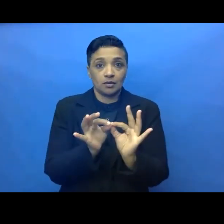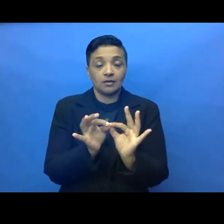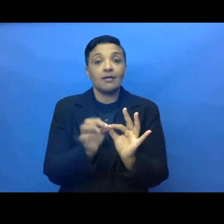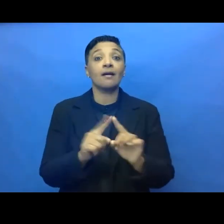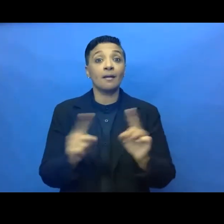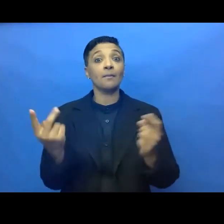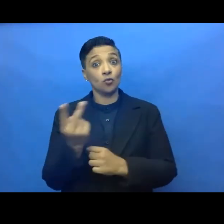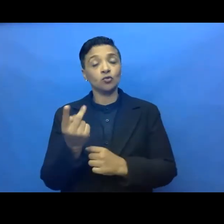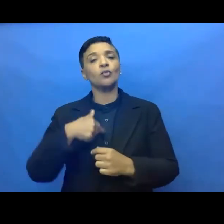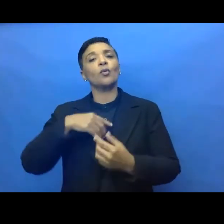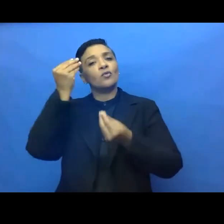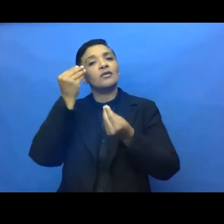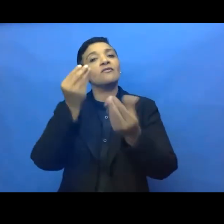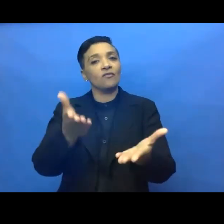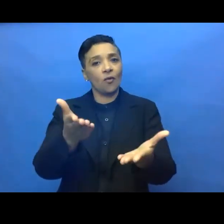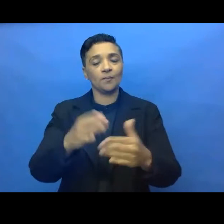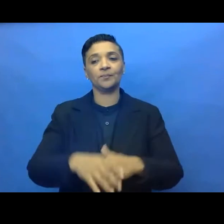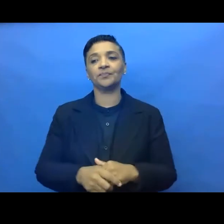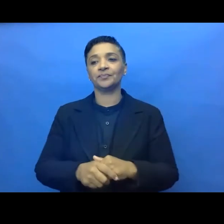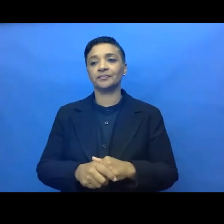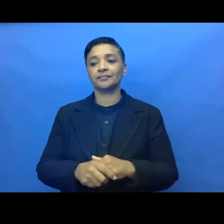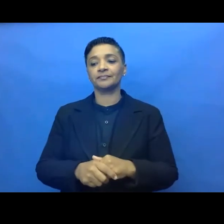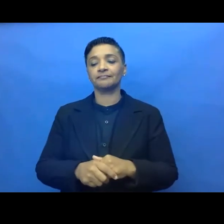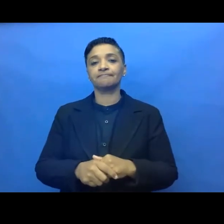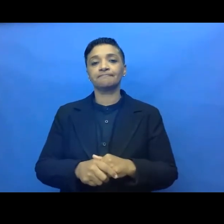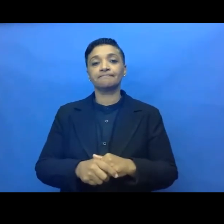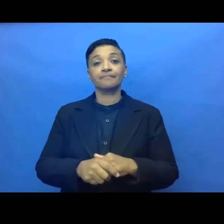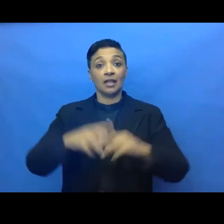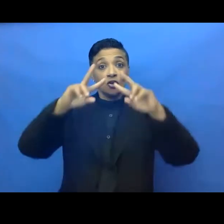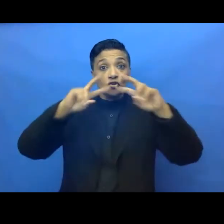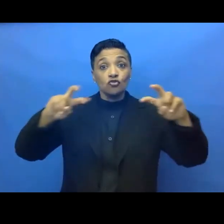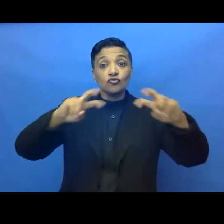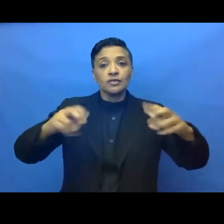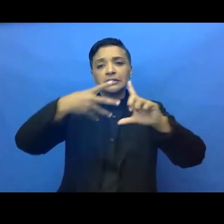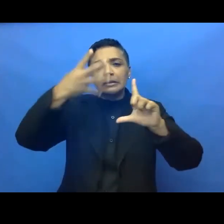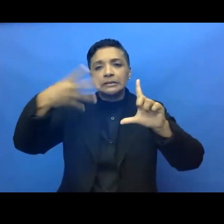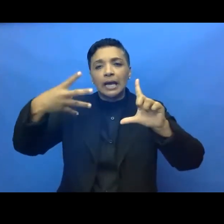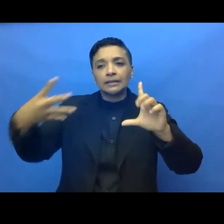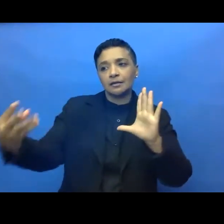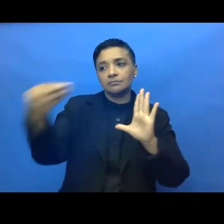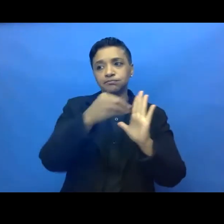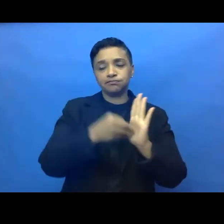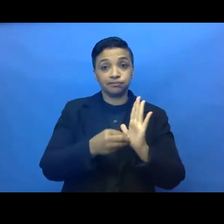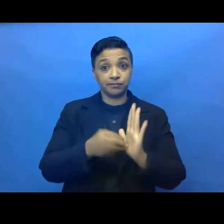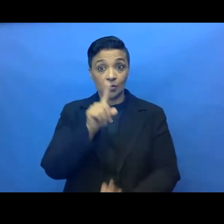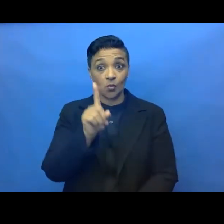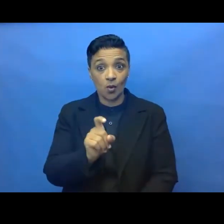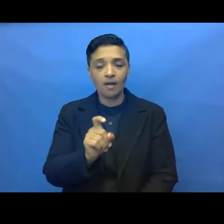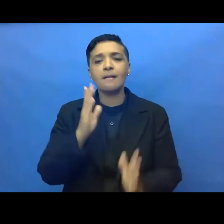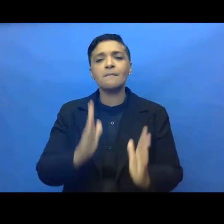connaissances. J'aimerais aussi mettre en exergue le fait qu'il est très important